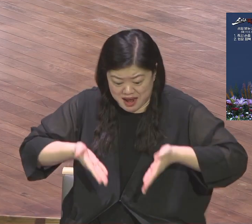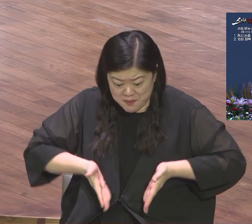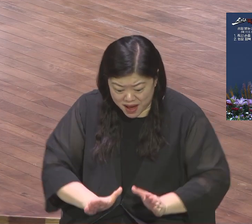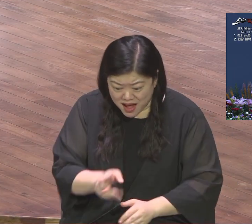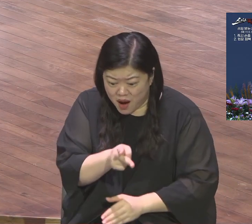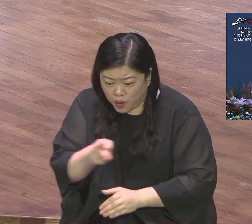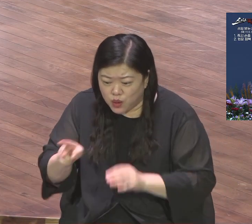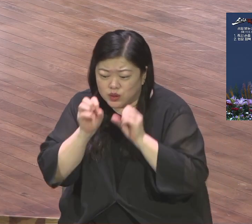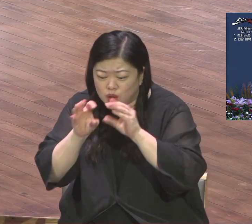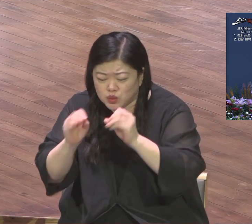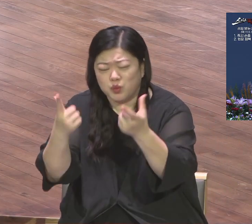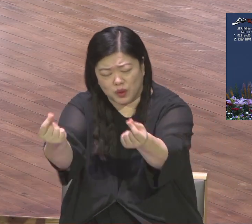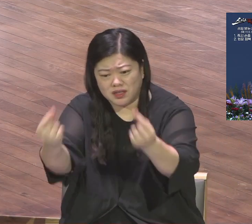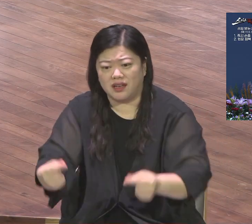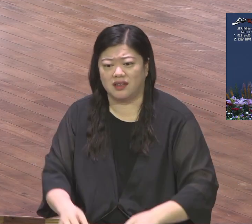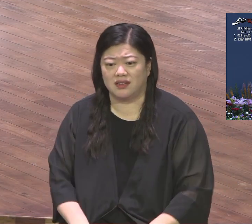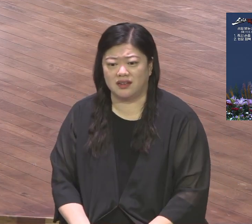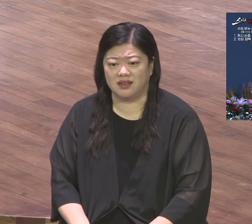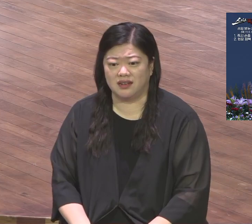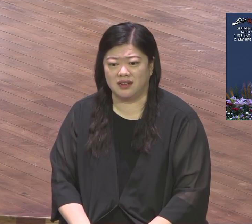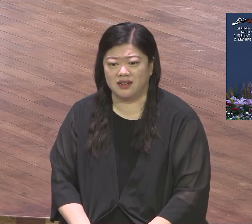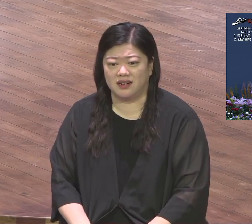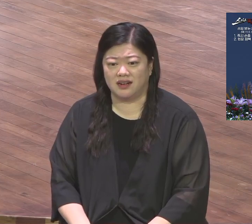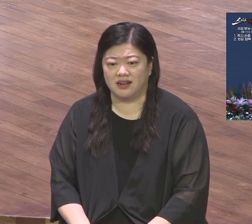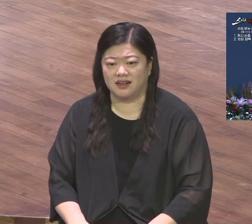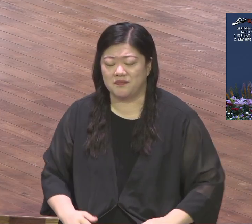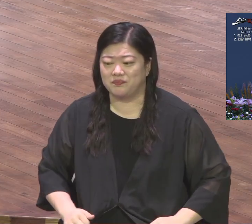전도하시는 사람 아이 많이 나면 아무 말도 안 하게 전도하라 안 할게.